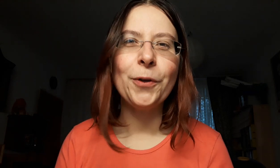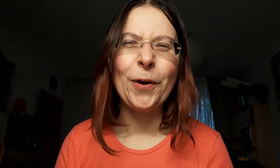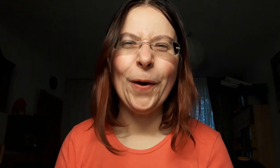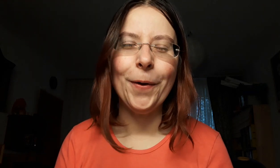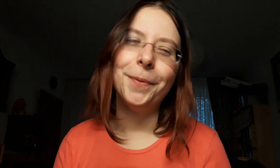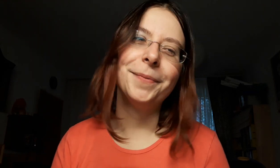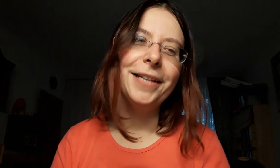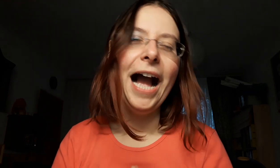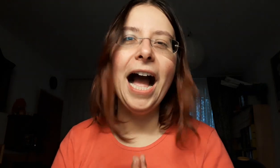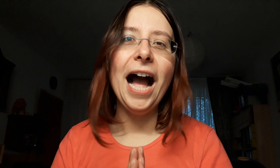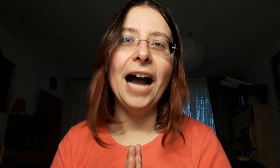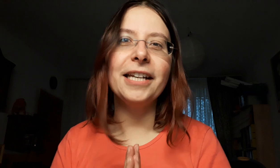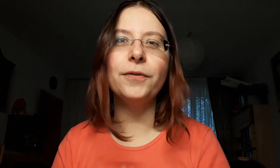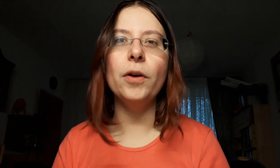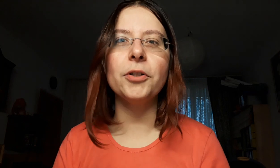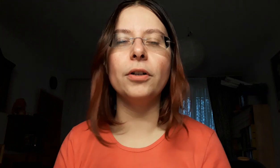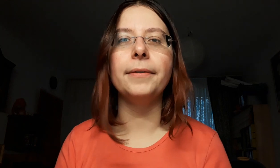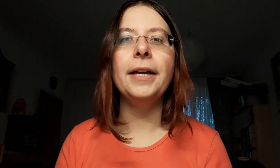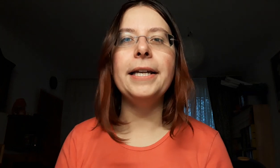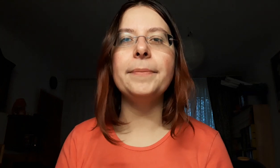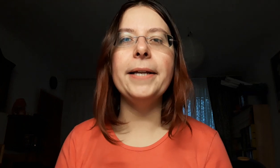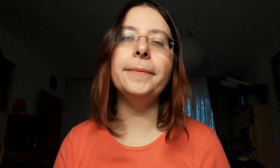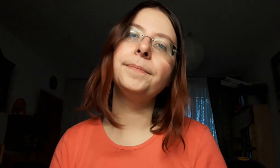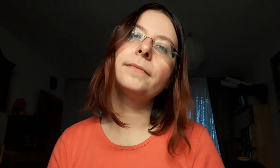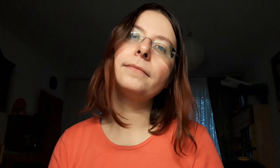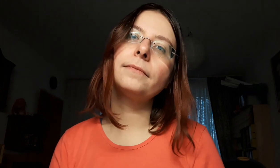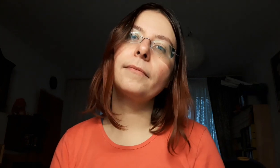bestücke. Ja, ich freue mich schon. Ich meine,